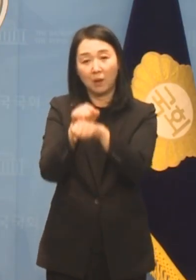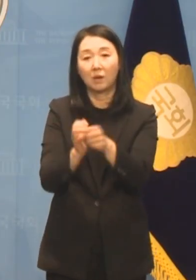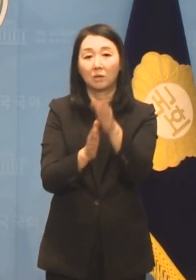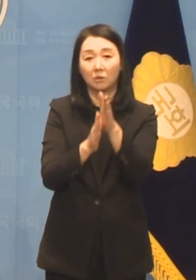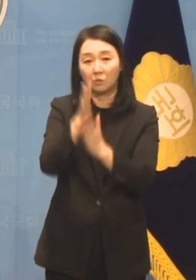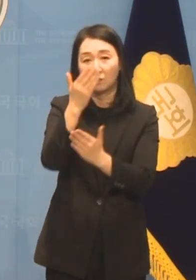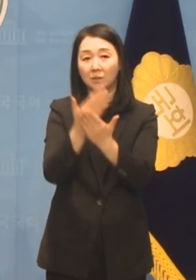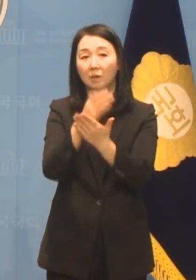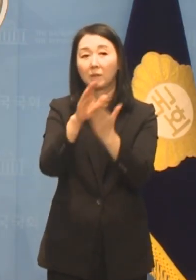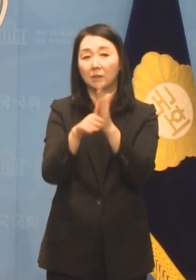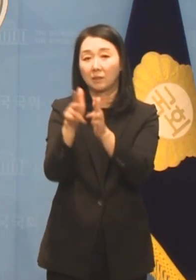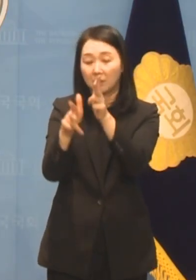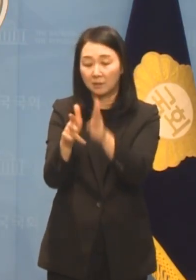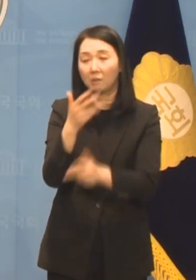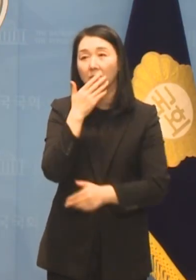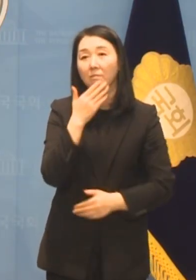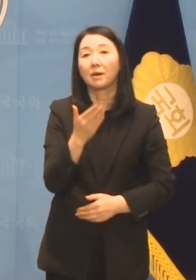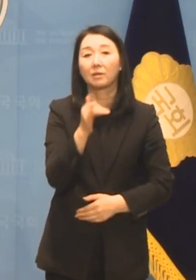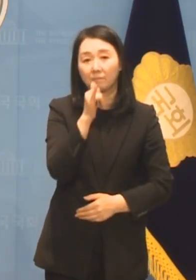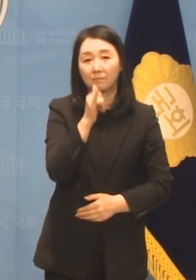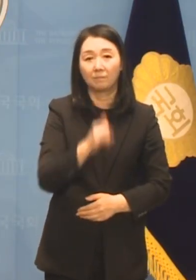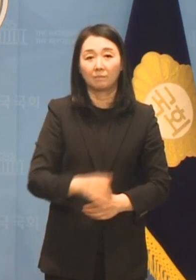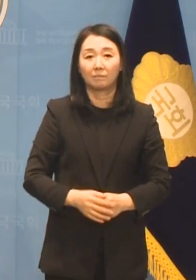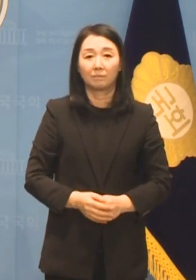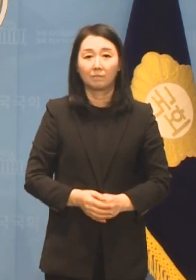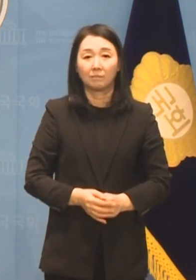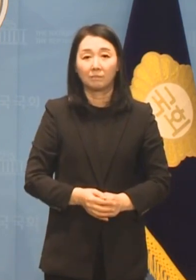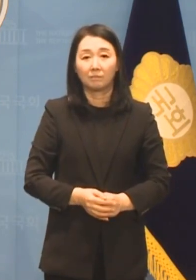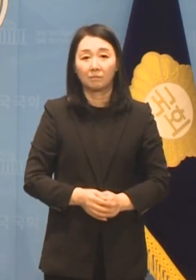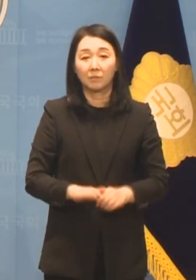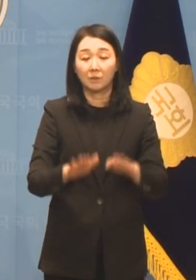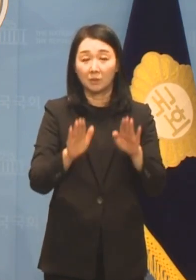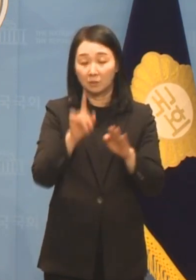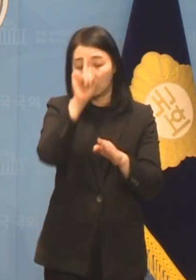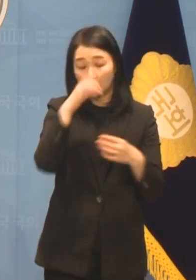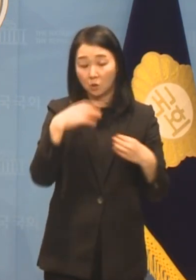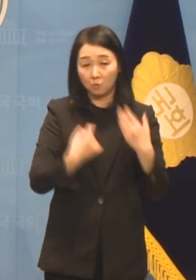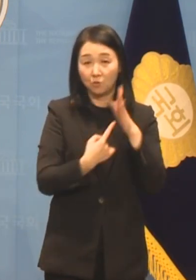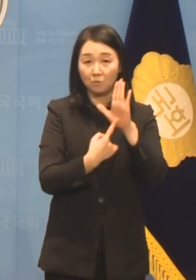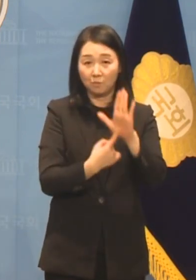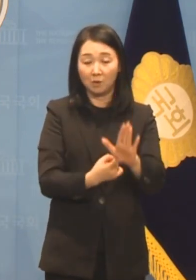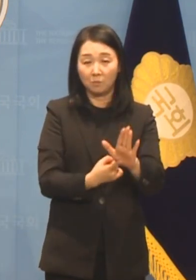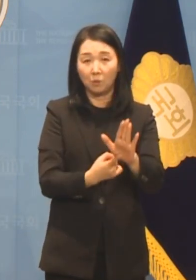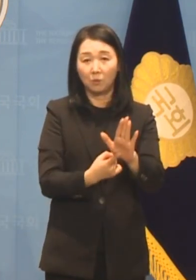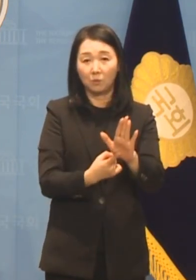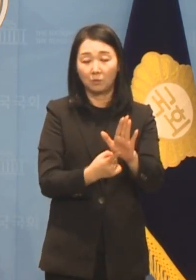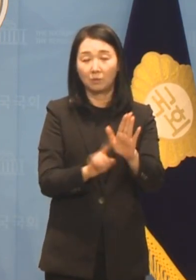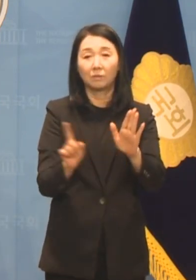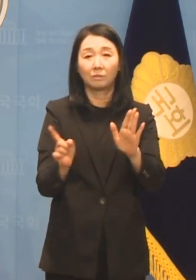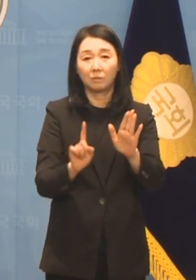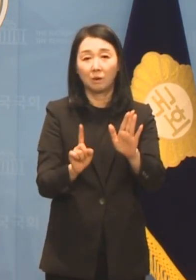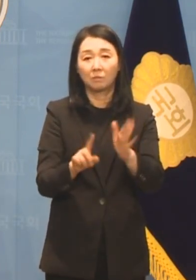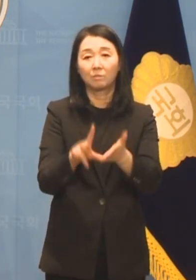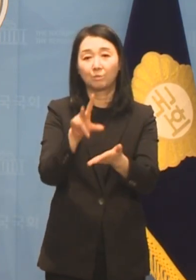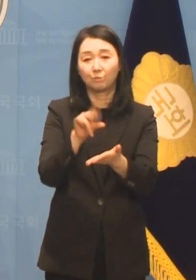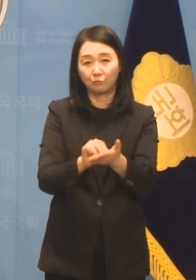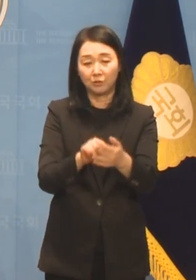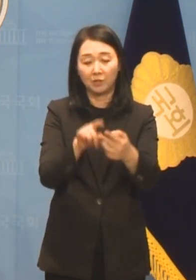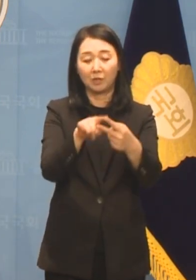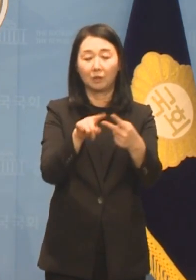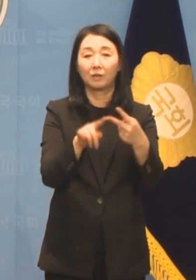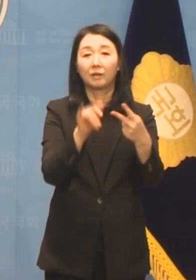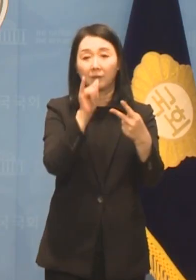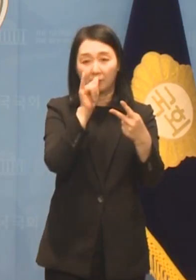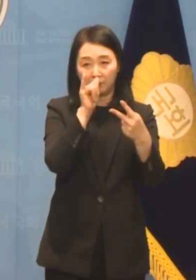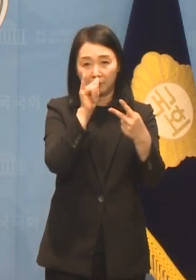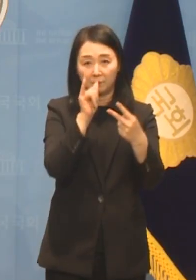등의 사업도 할 수 있도록 합니다. 이번 정부의 발표는 두 가지 측면에서 큰 문제점을 안고